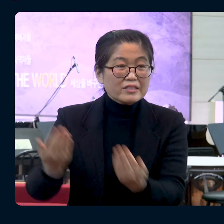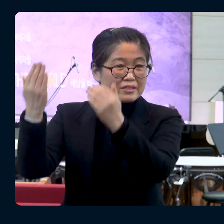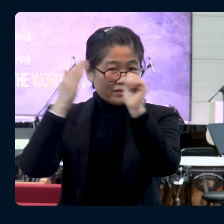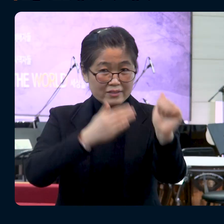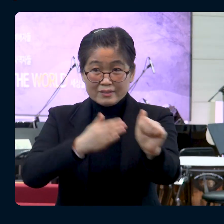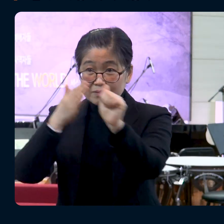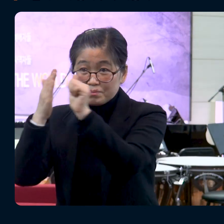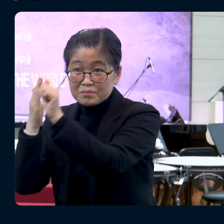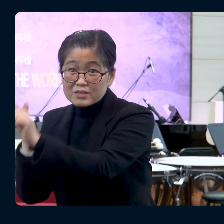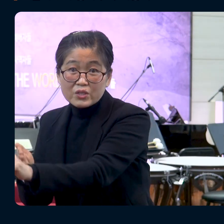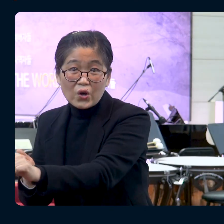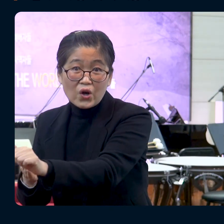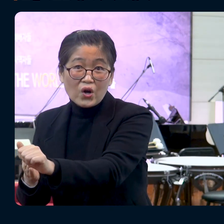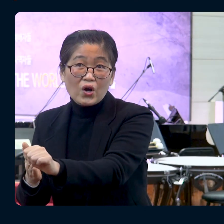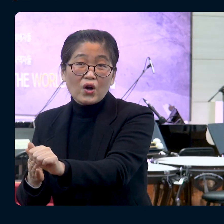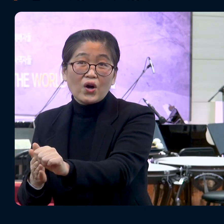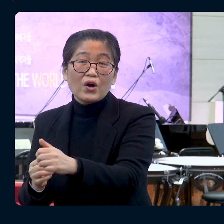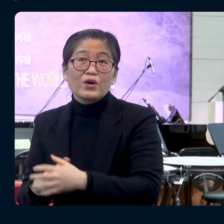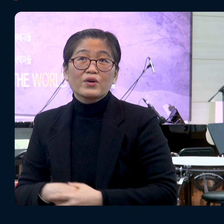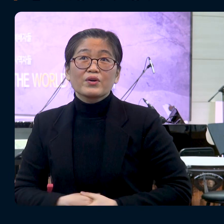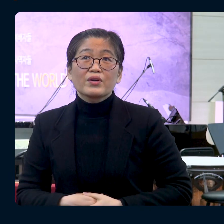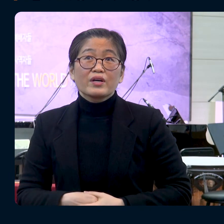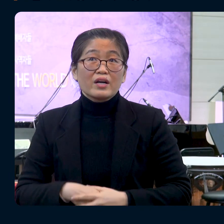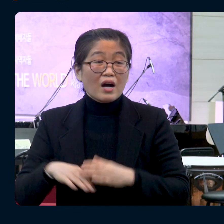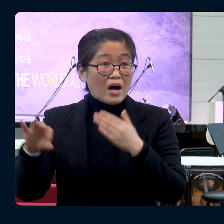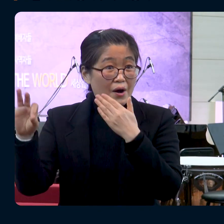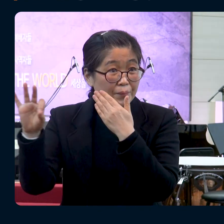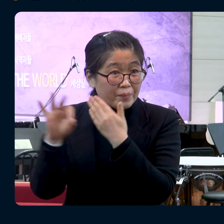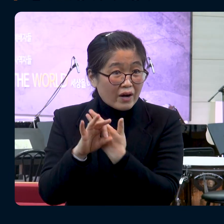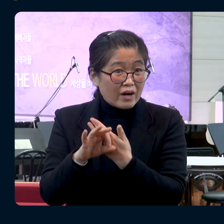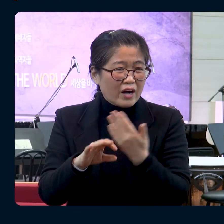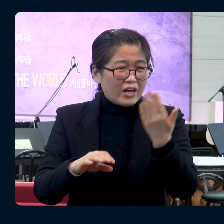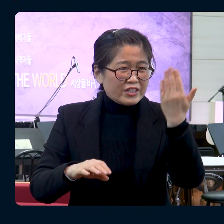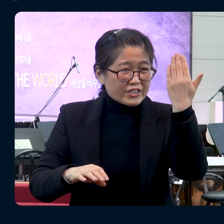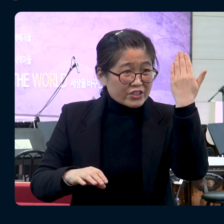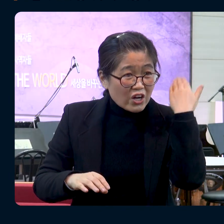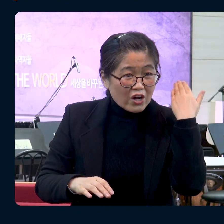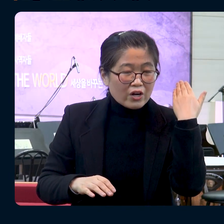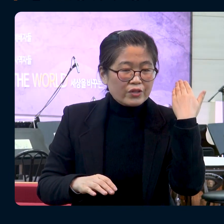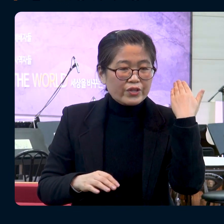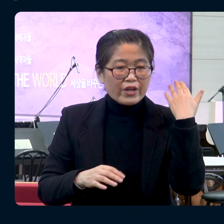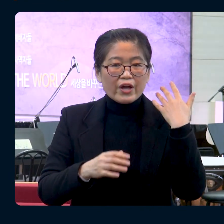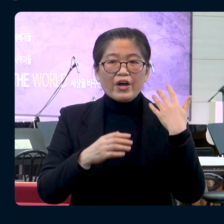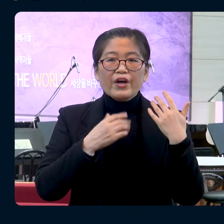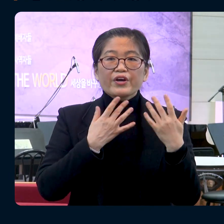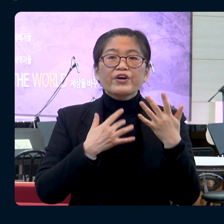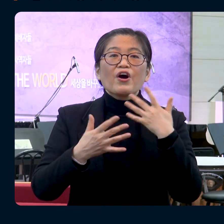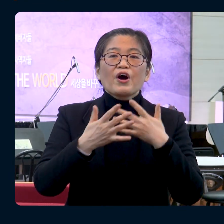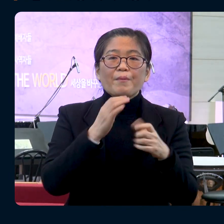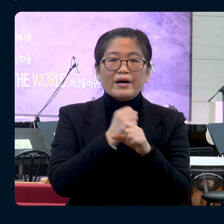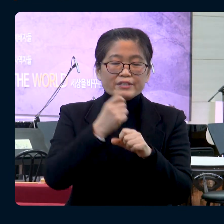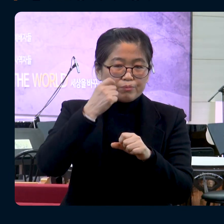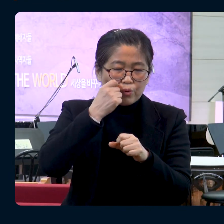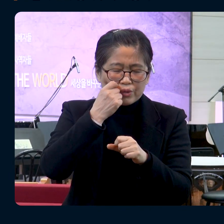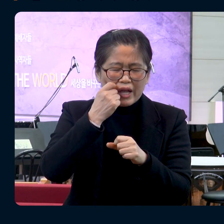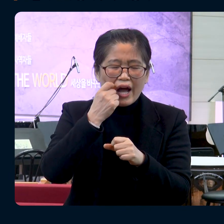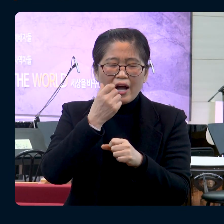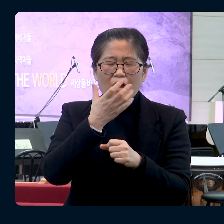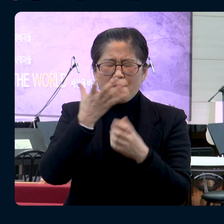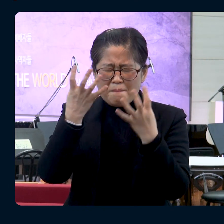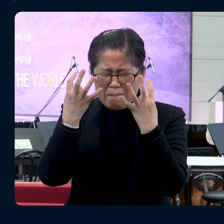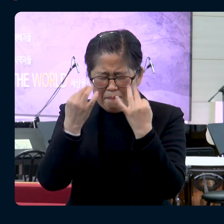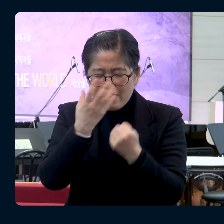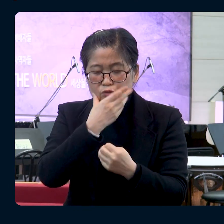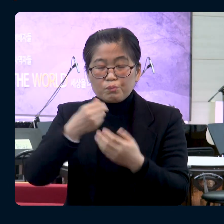들이시고 삶을 들이세요, 여러분. 여러분 아세요? 그러면요, 이전에 경험하지 못했던 기가 막힌